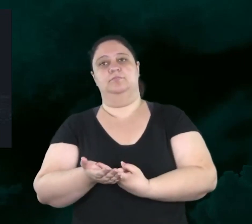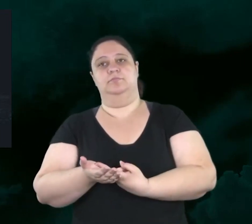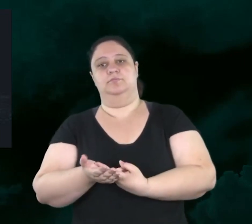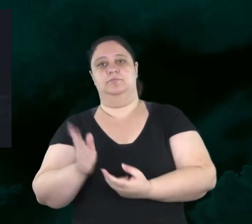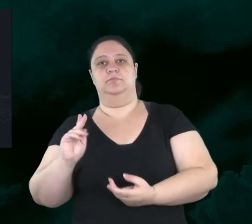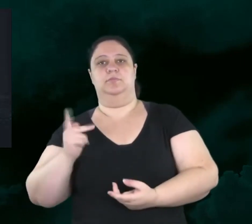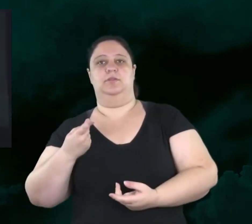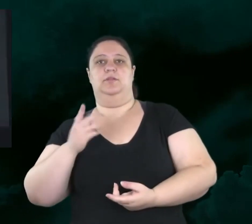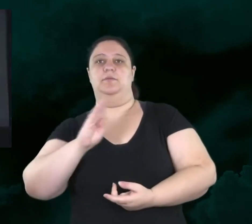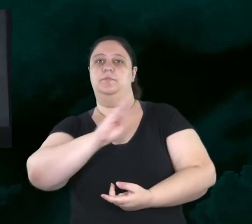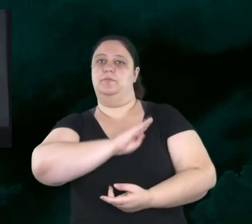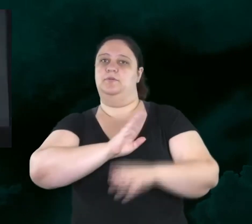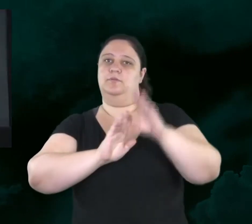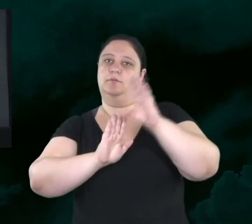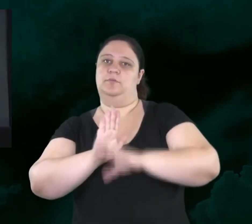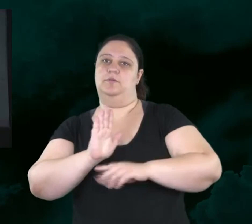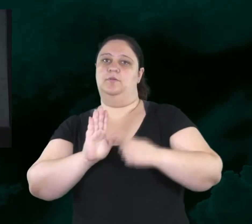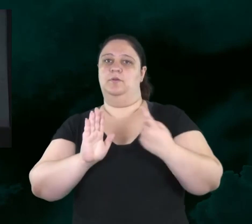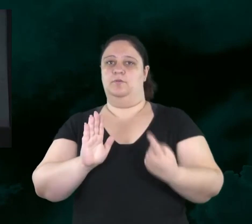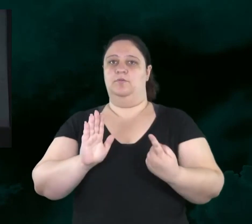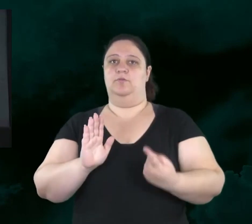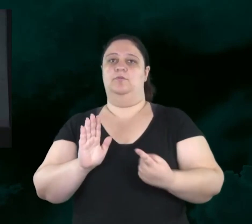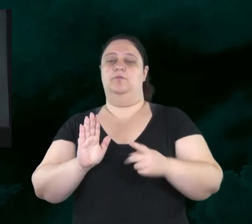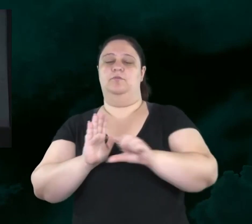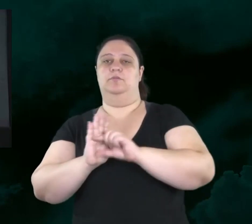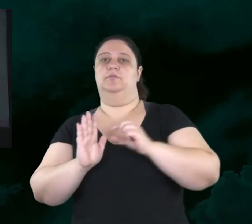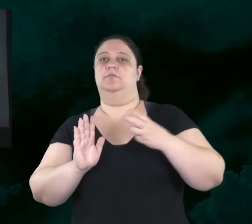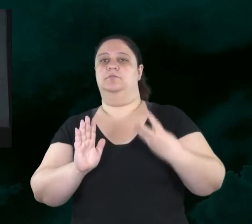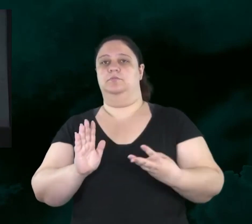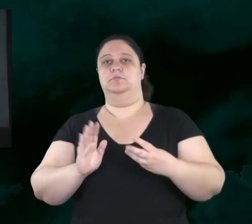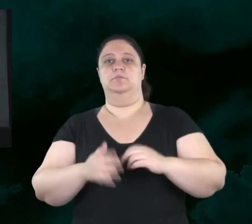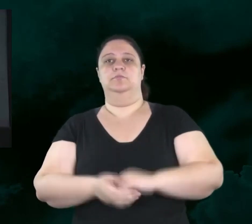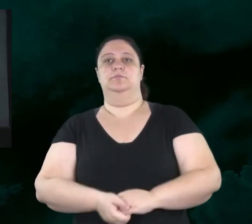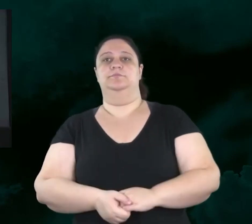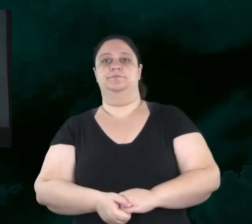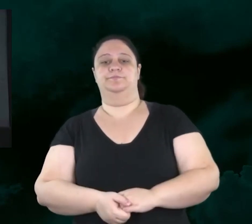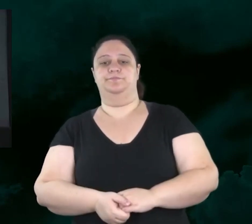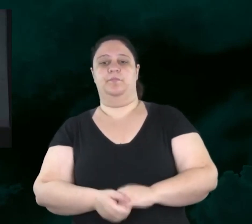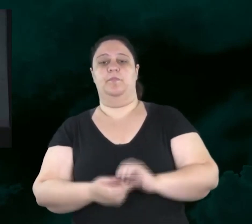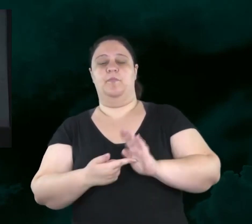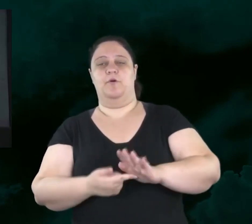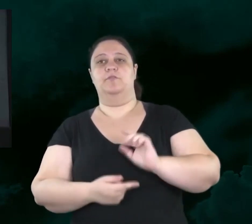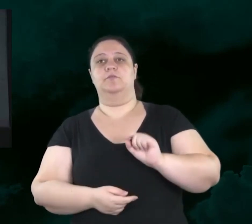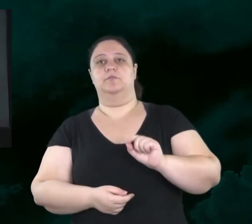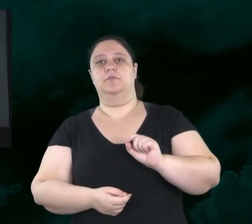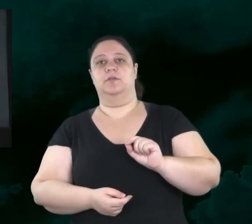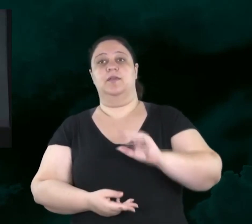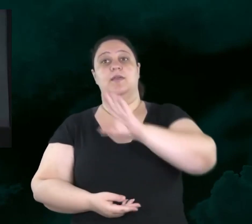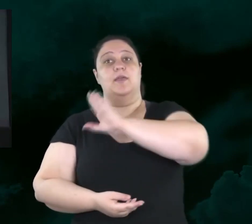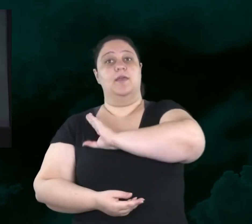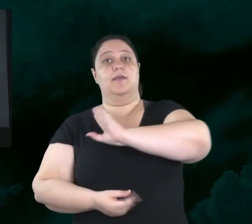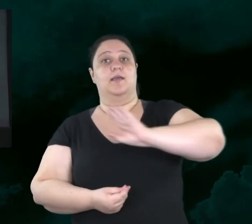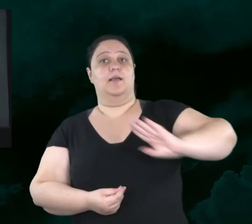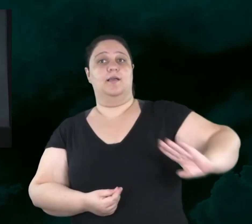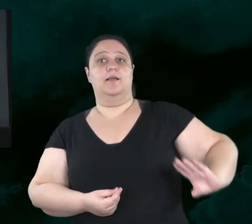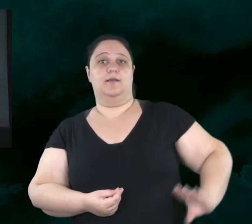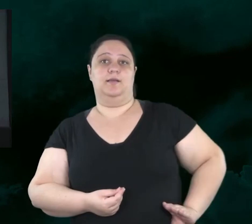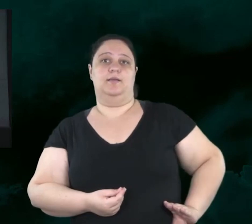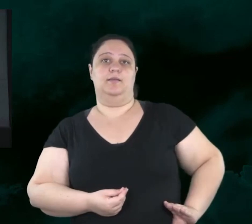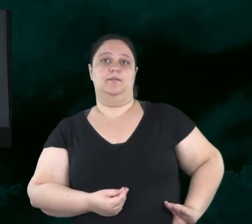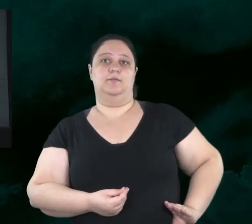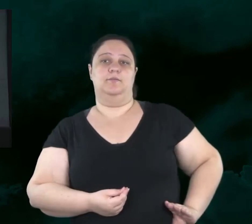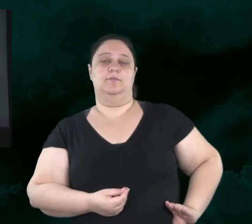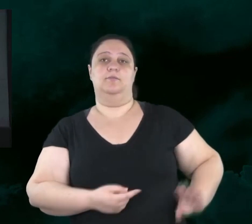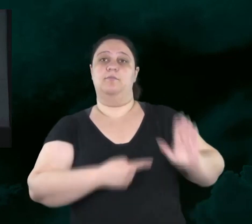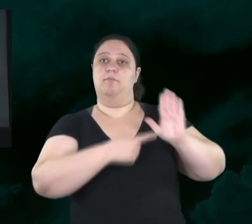capítulo 1, versículo 3, como, né, como Cristo sendo a expressão